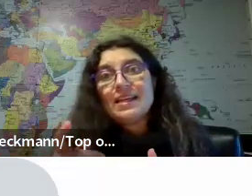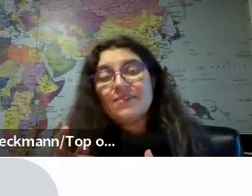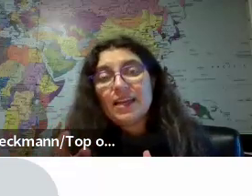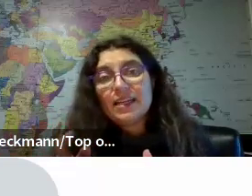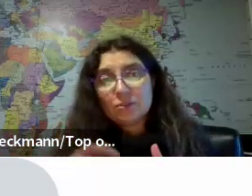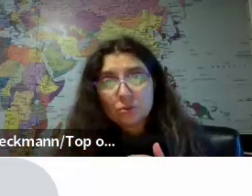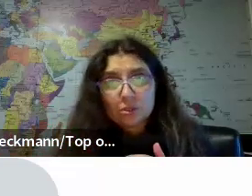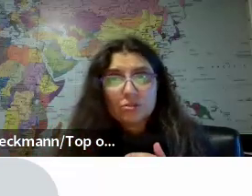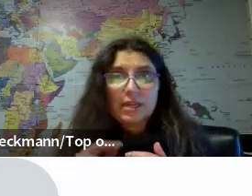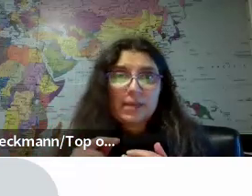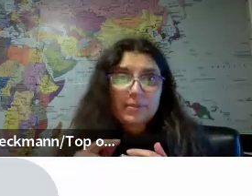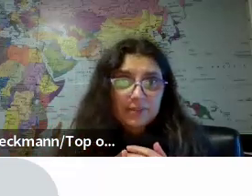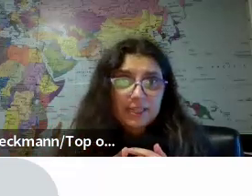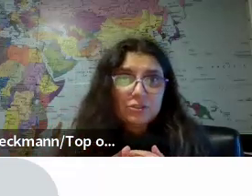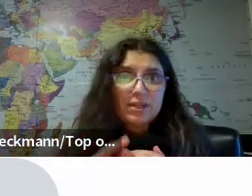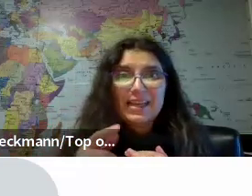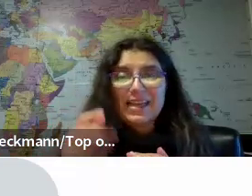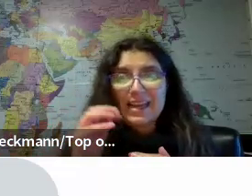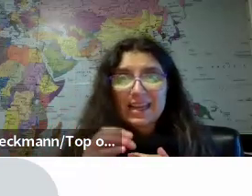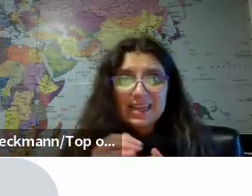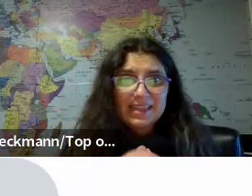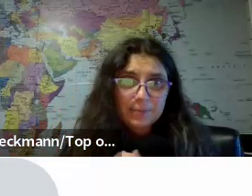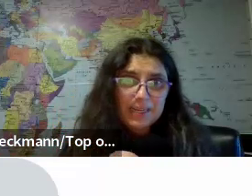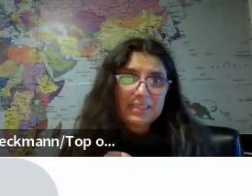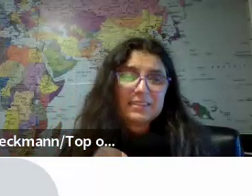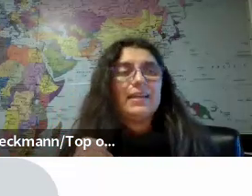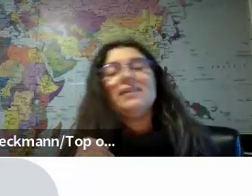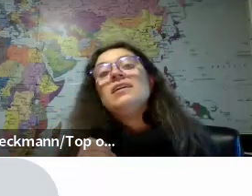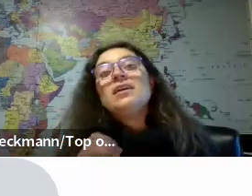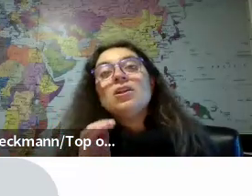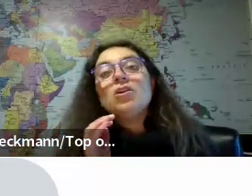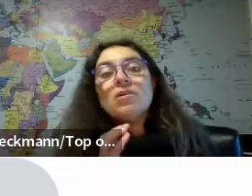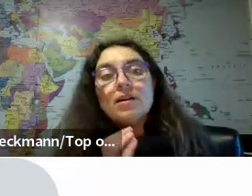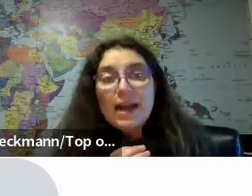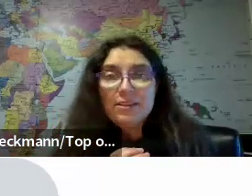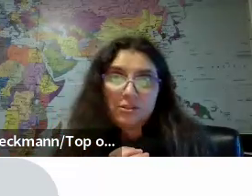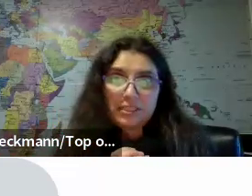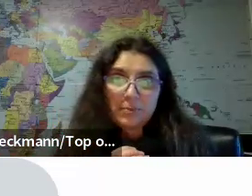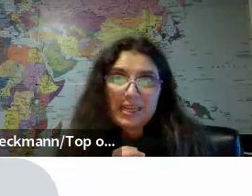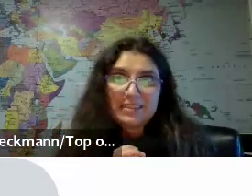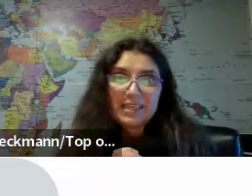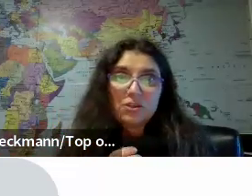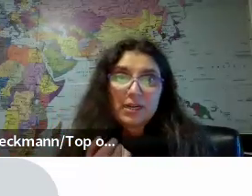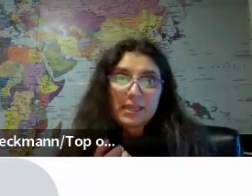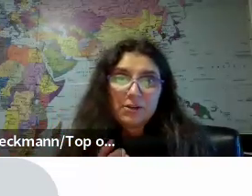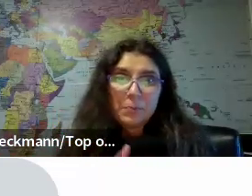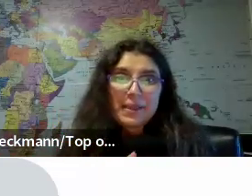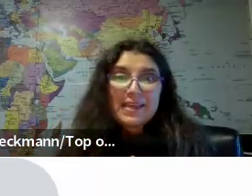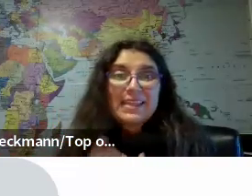es el nivel de estudios, las especificaciones, el área de experiencia, los años de experiencia que yo requiero,